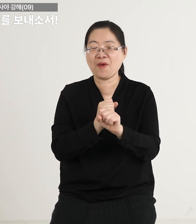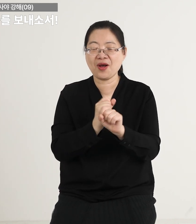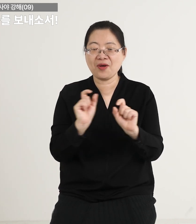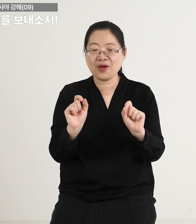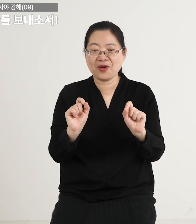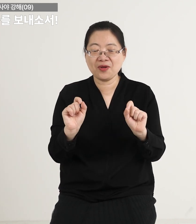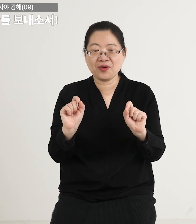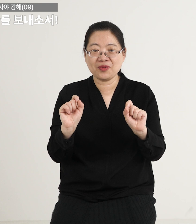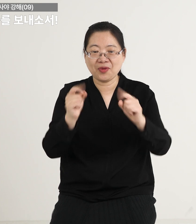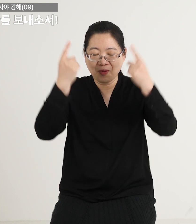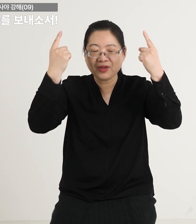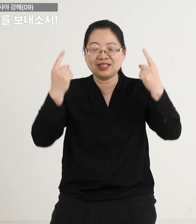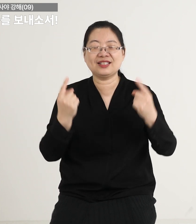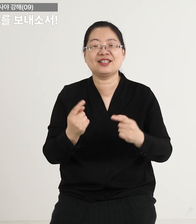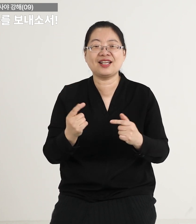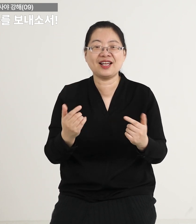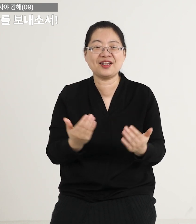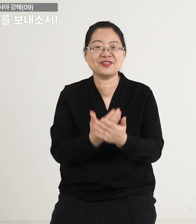가던 시대예요.